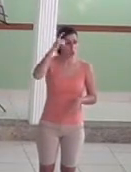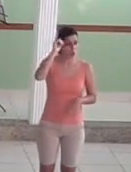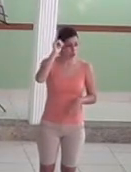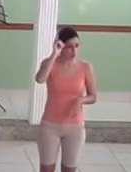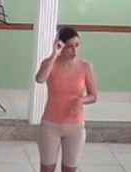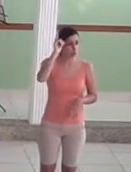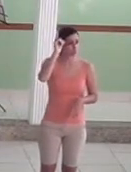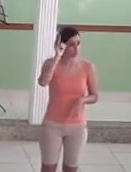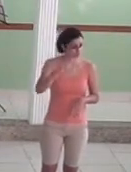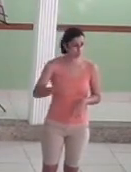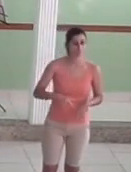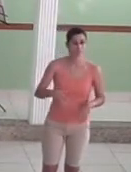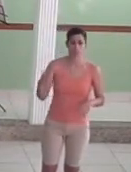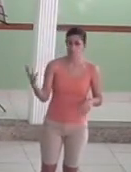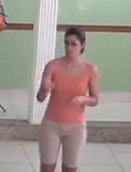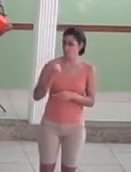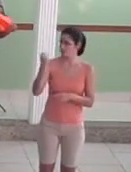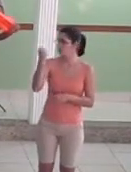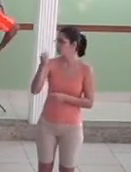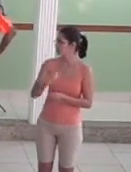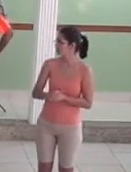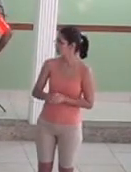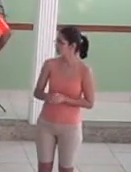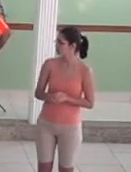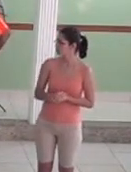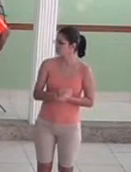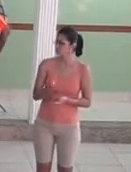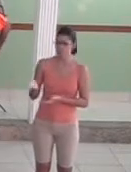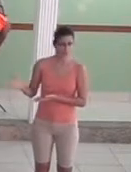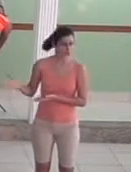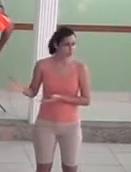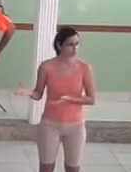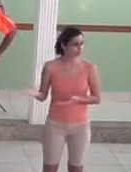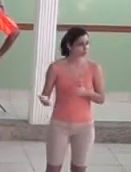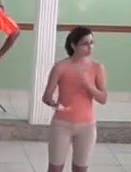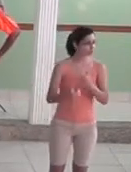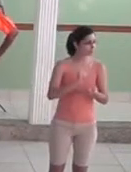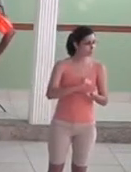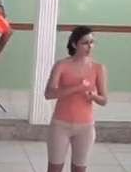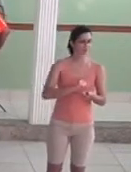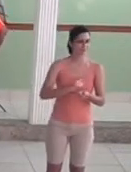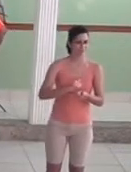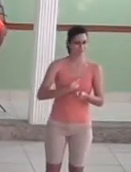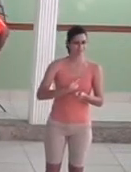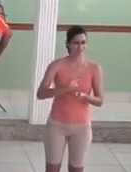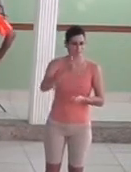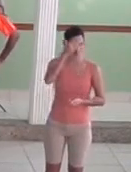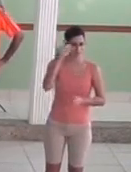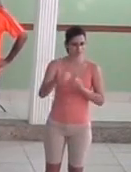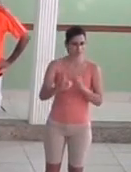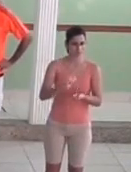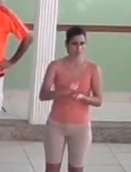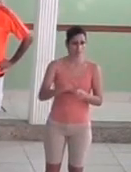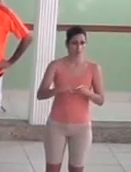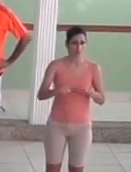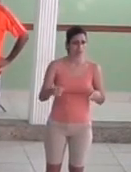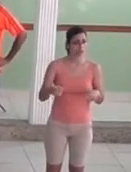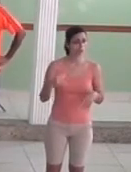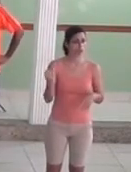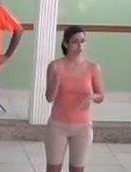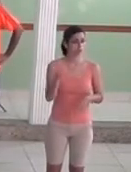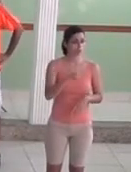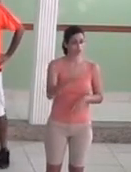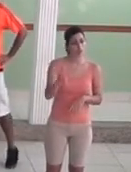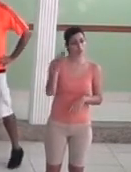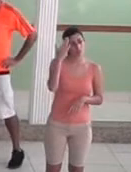duas categorias. Estão aqui os nossos atletas. E eu queria que os irmãos entendessem que não é só apenas um trabalho